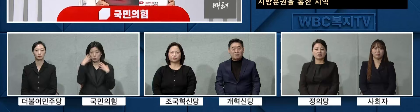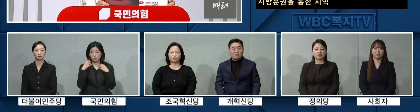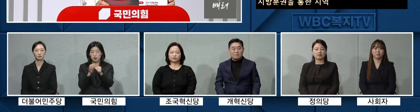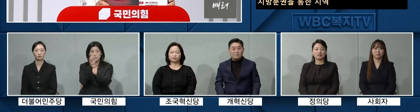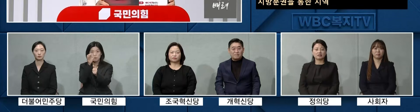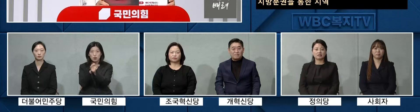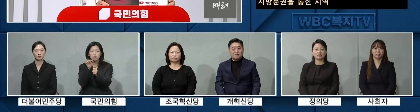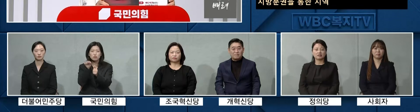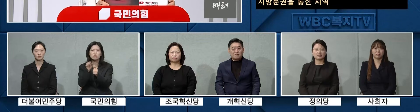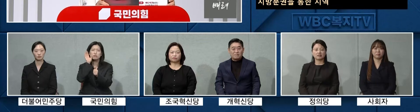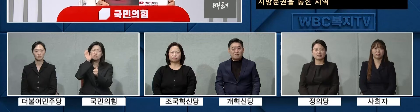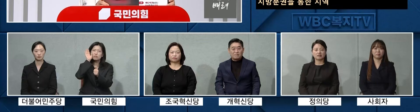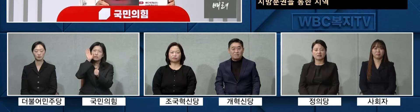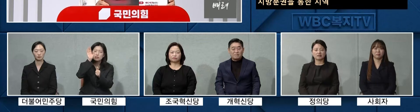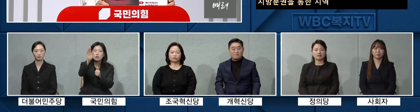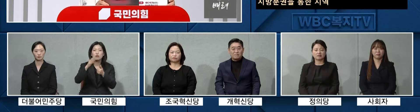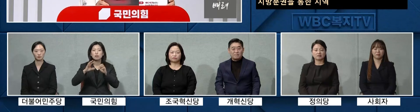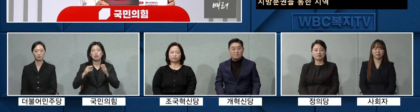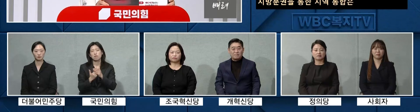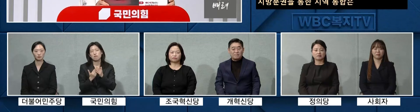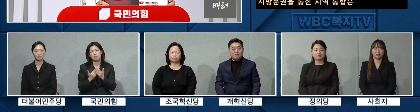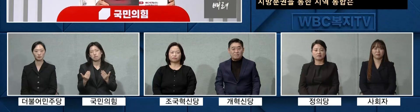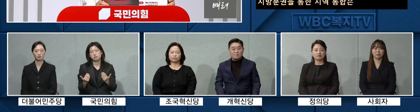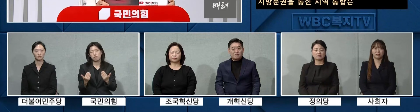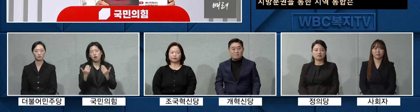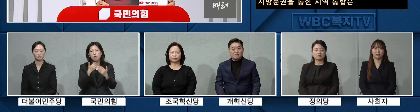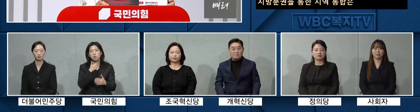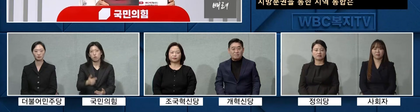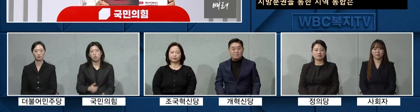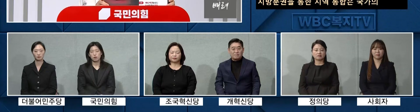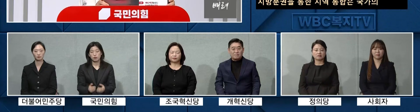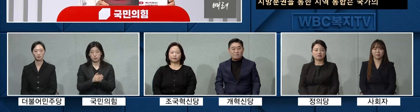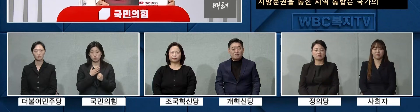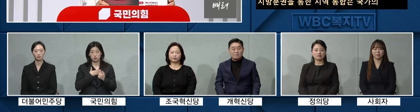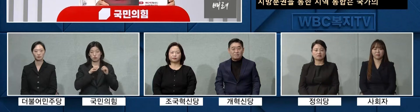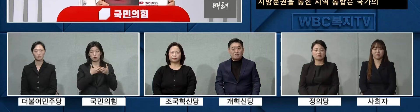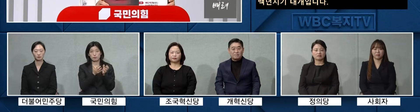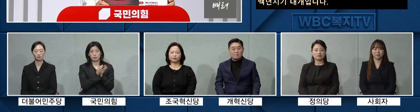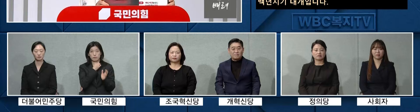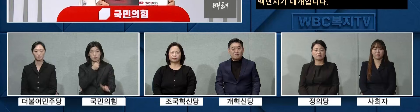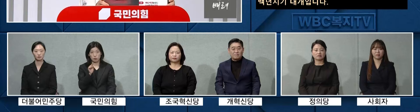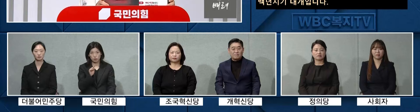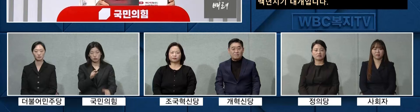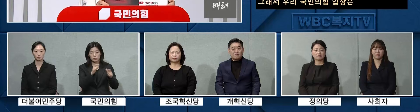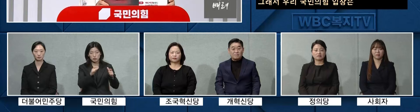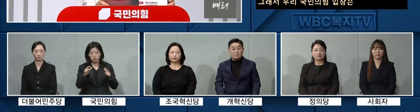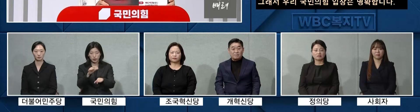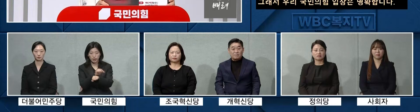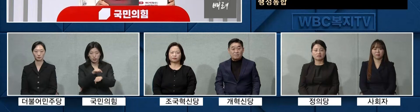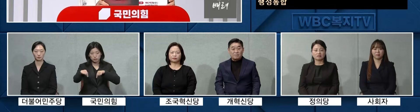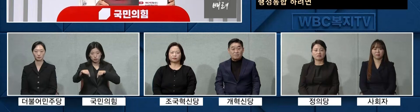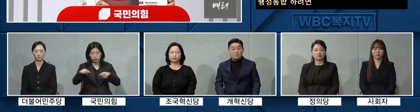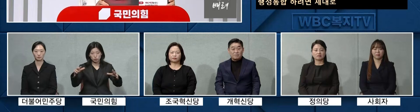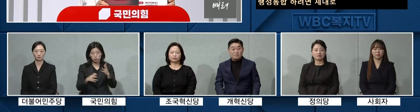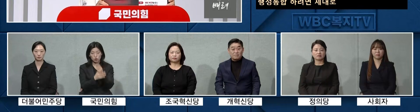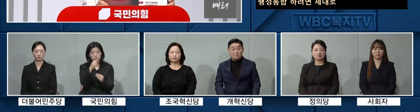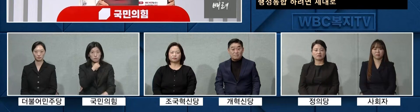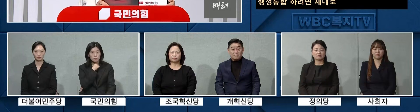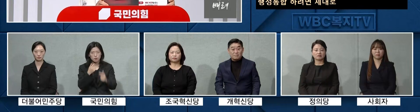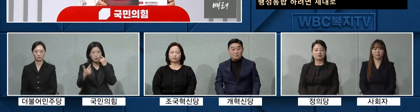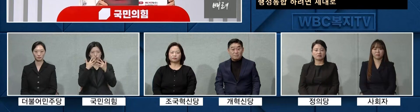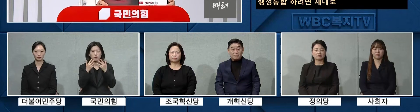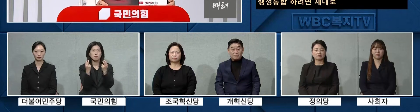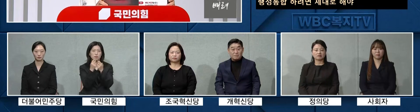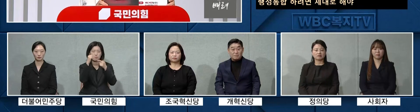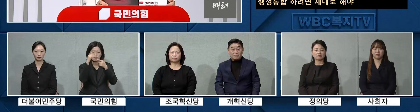대계입니다. 그래서 우리 국민의힘 입장은 명확합니다. 행정 통합하려면 제대로 해야 합니다. 먼저